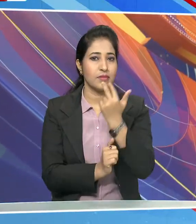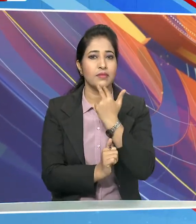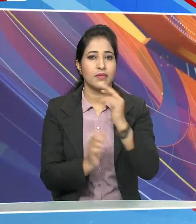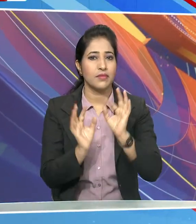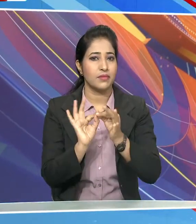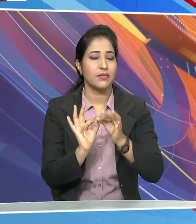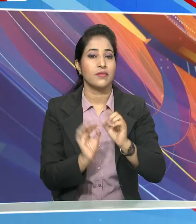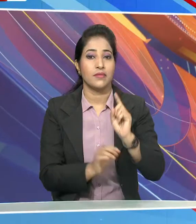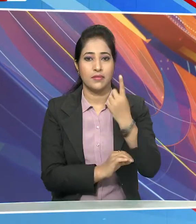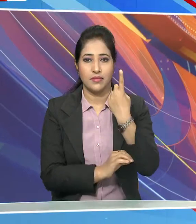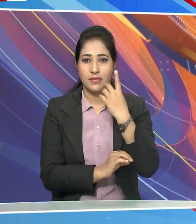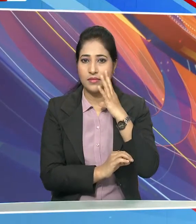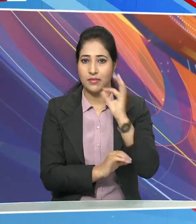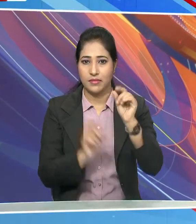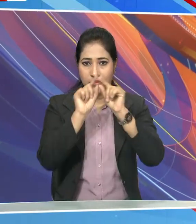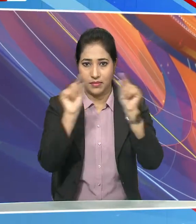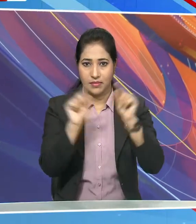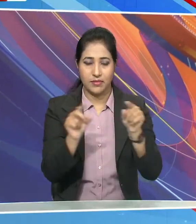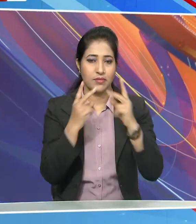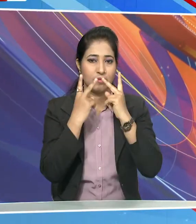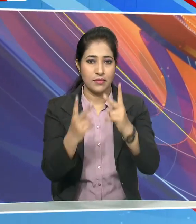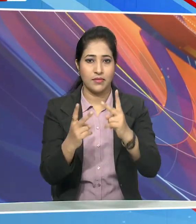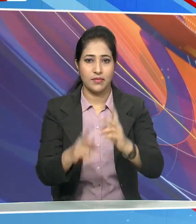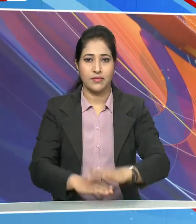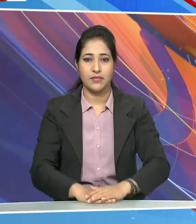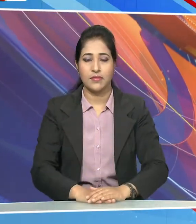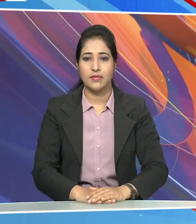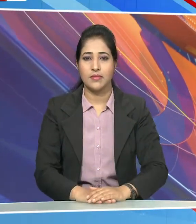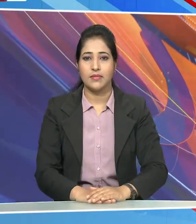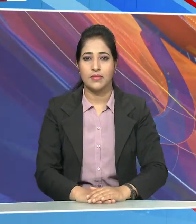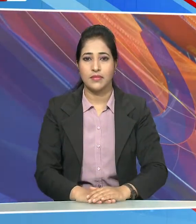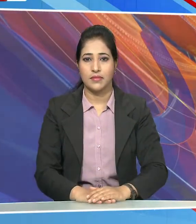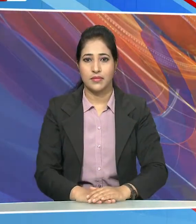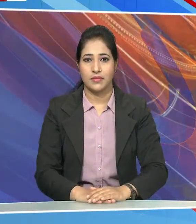बिना सिंह शुरुआत हैडलाइंस के साथ